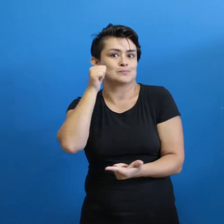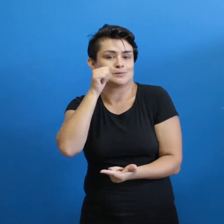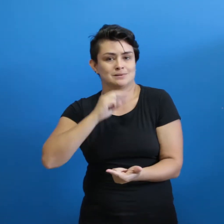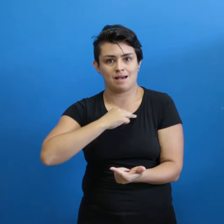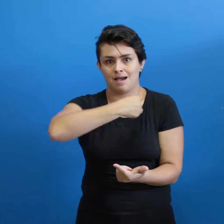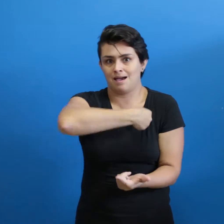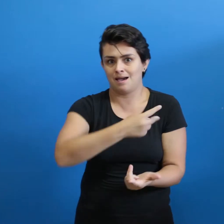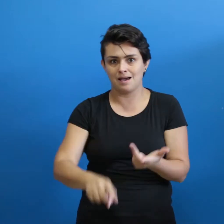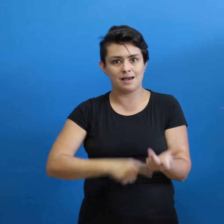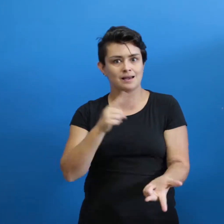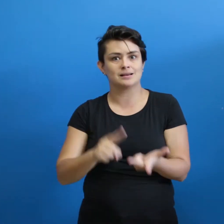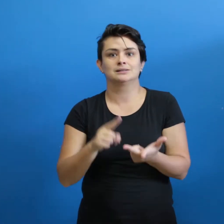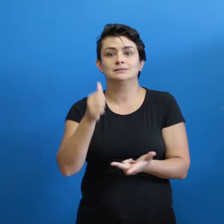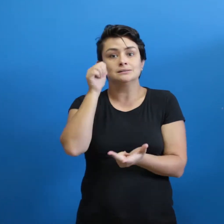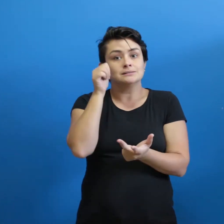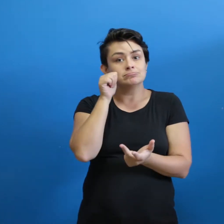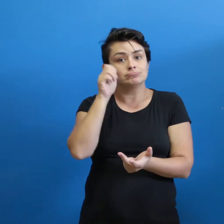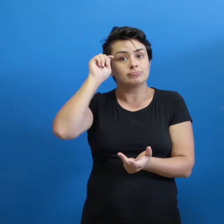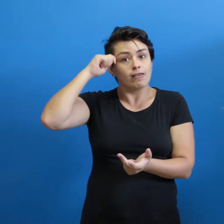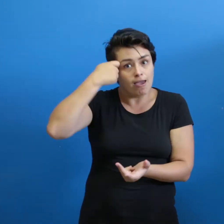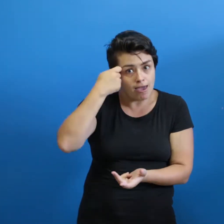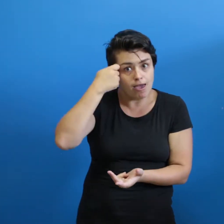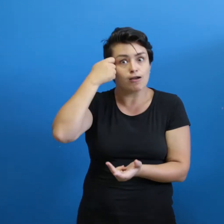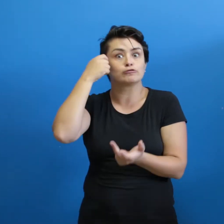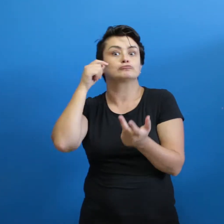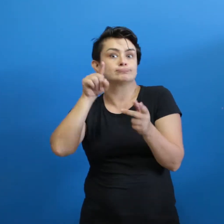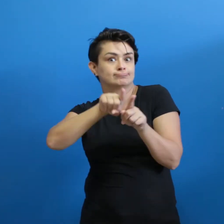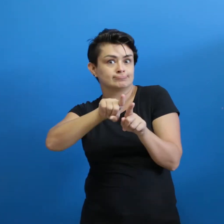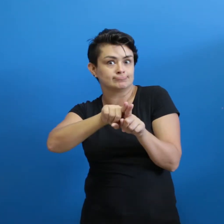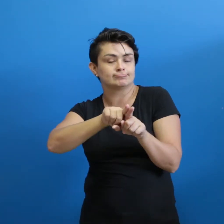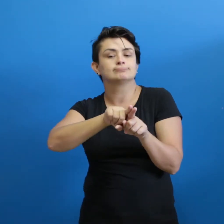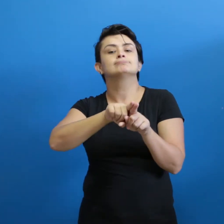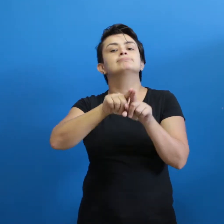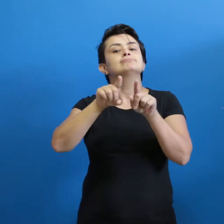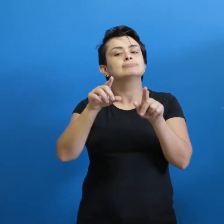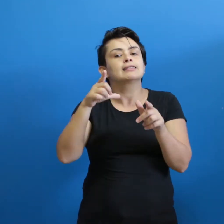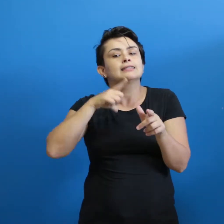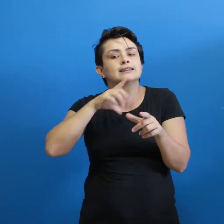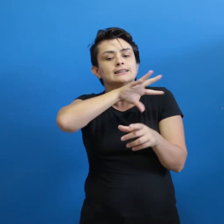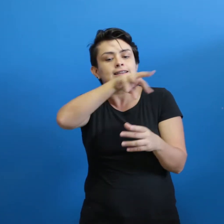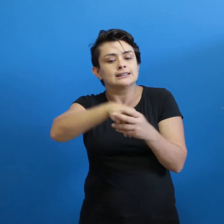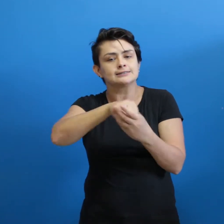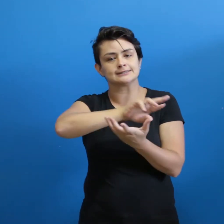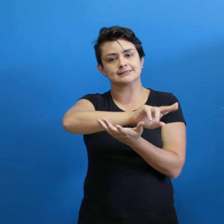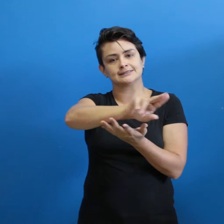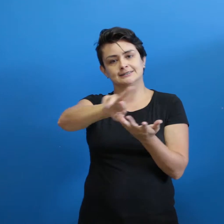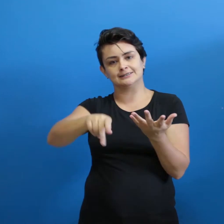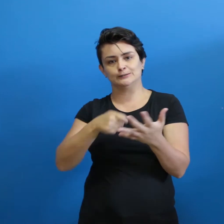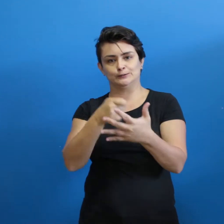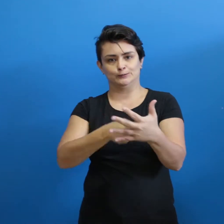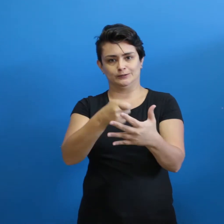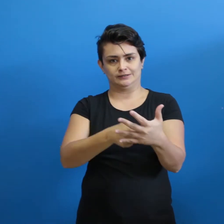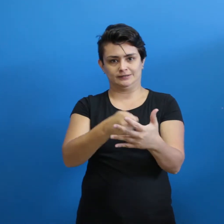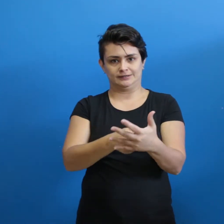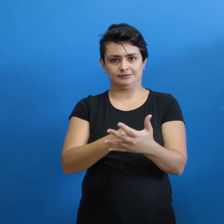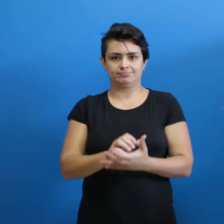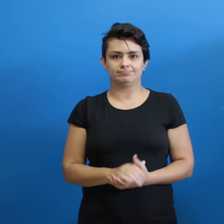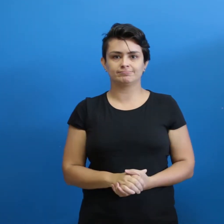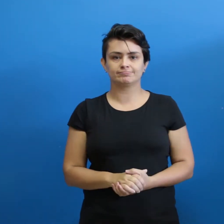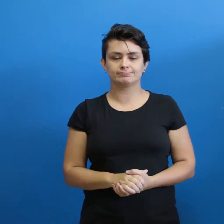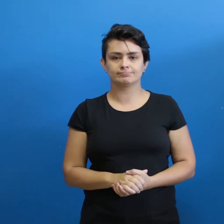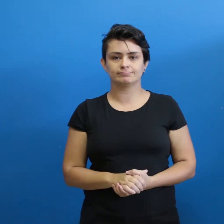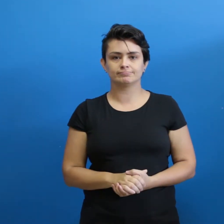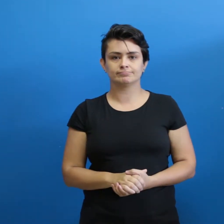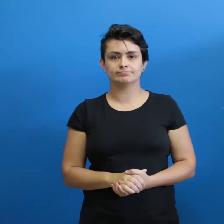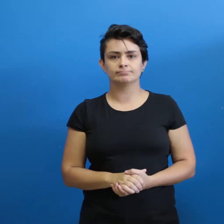trans, e aí a gente vê uma diversidade de feminismos dentro do movimento de luta das mulheres. Primeiro, que não existe a mulher,